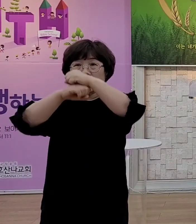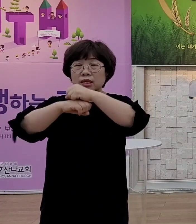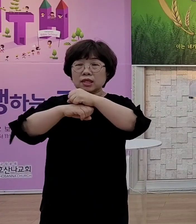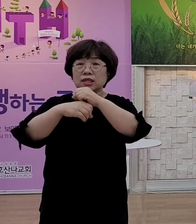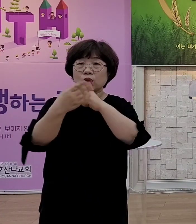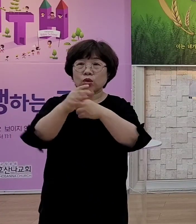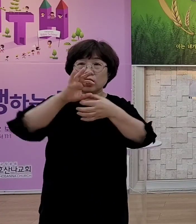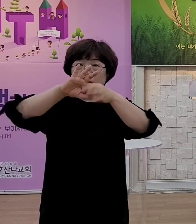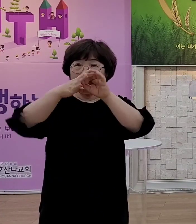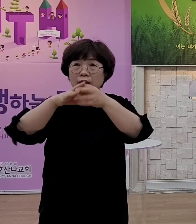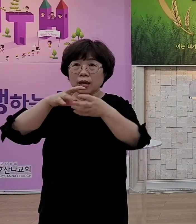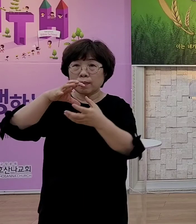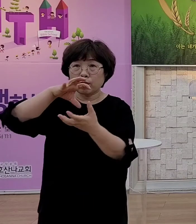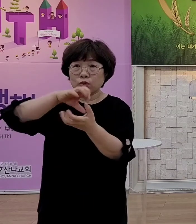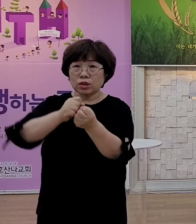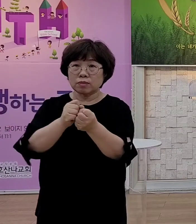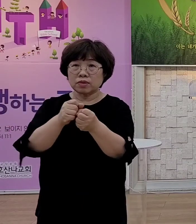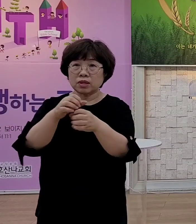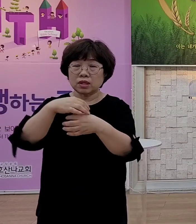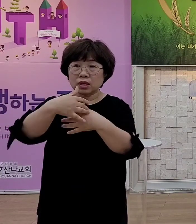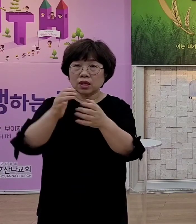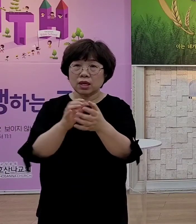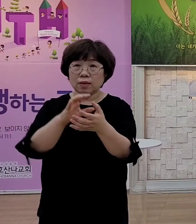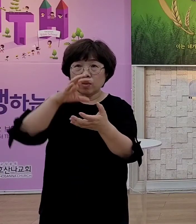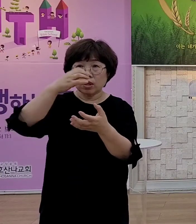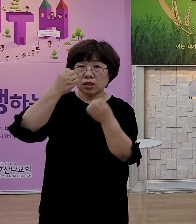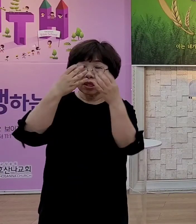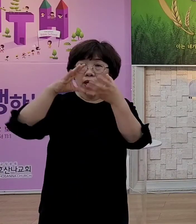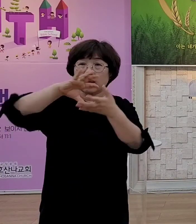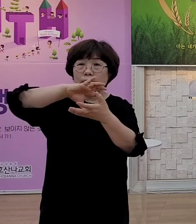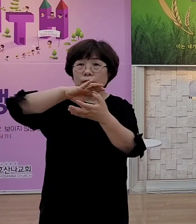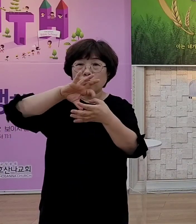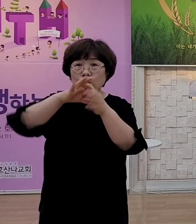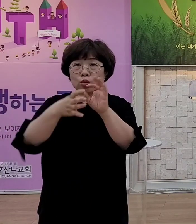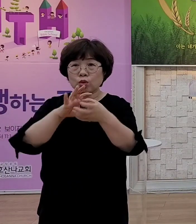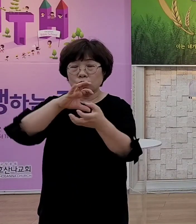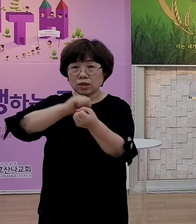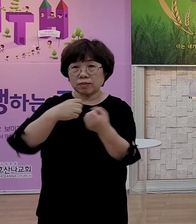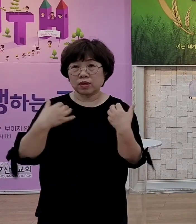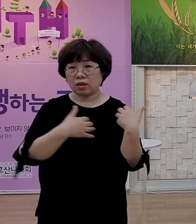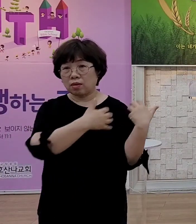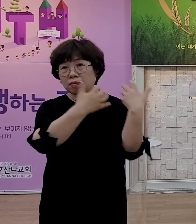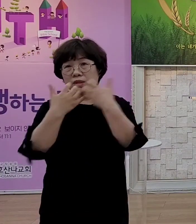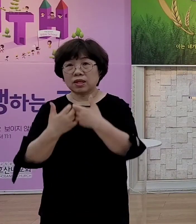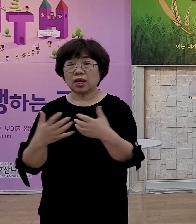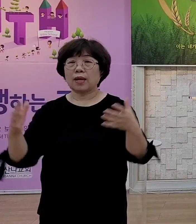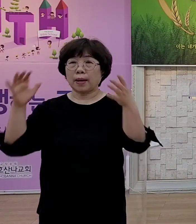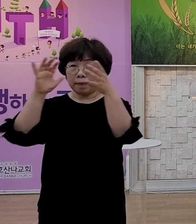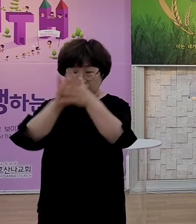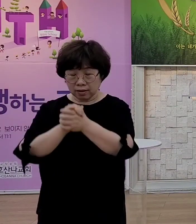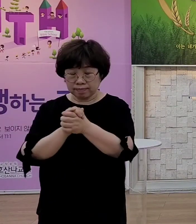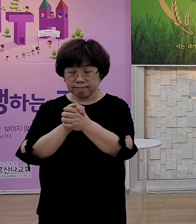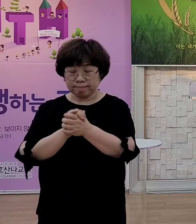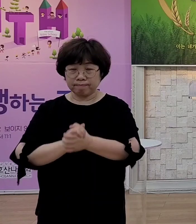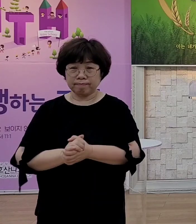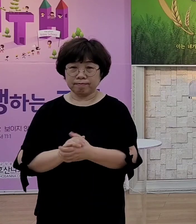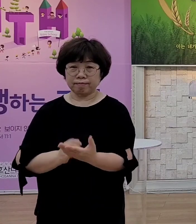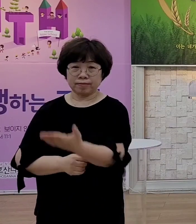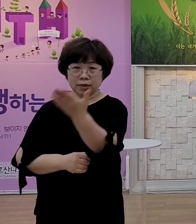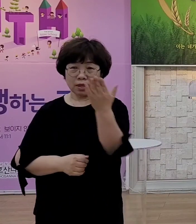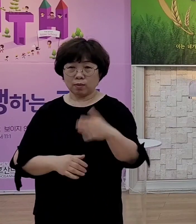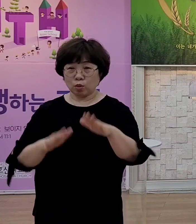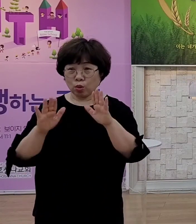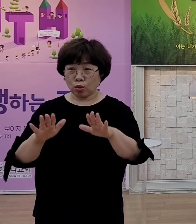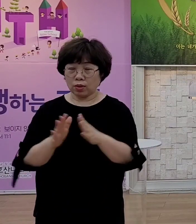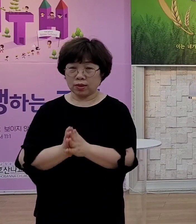창고가 가득히 차고 내 포도즙 틀에 새 포도즙이 넘치리라. 아멘. 여러분